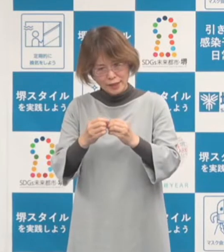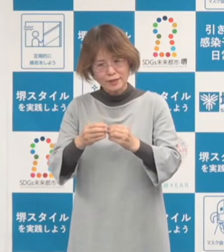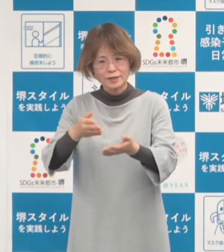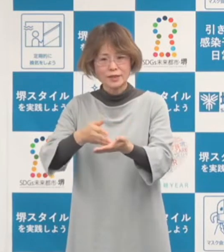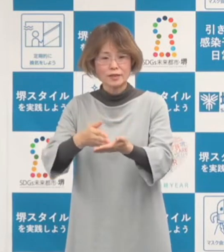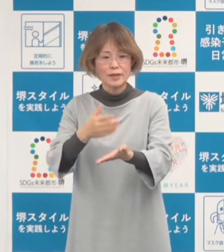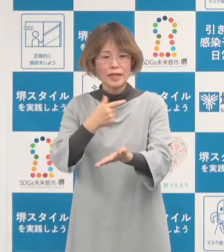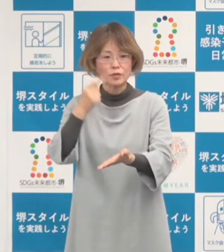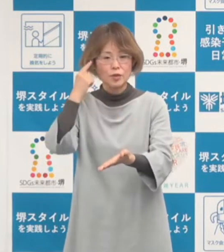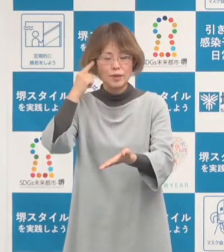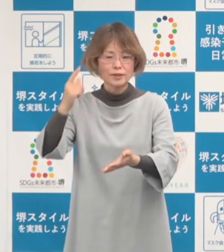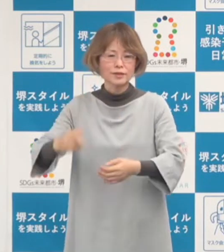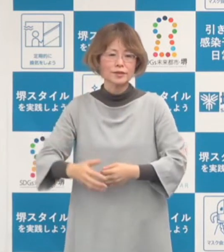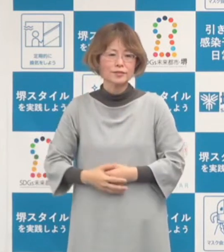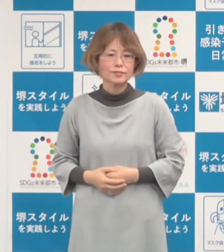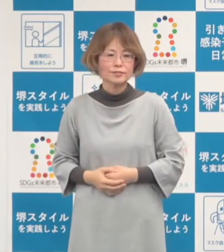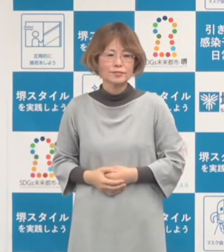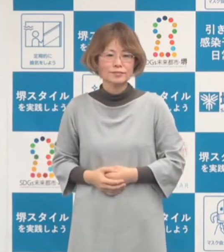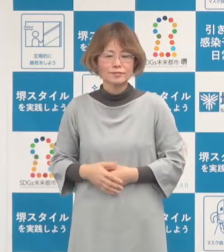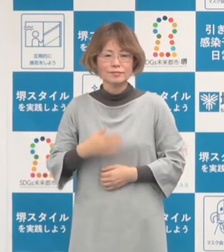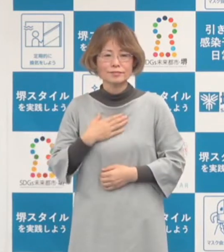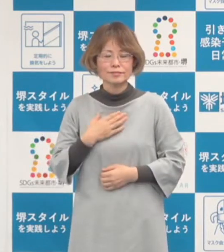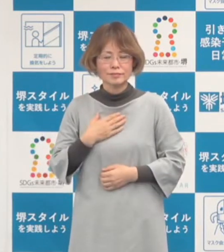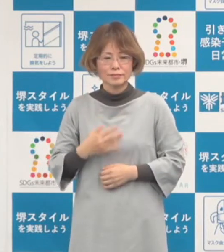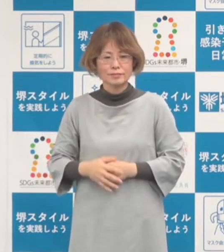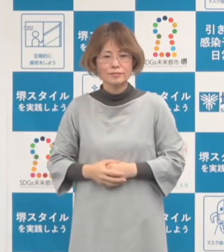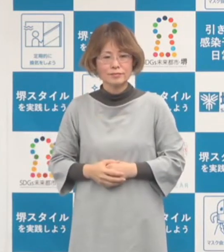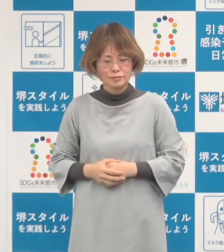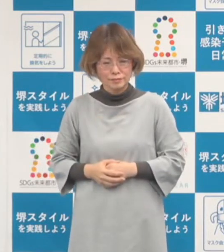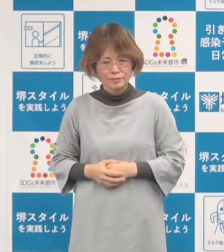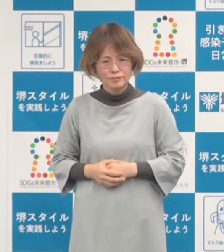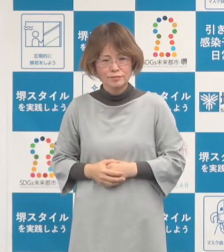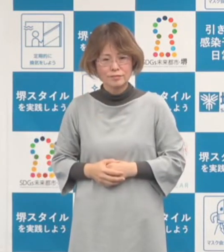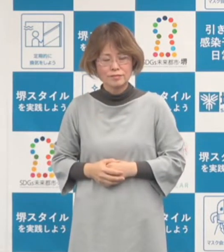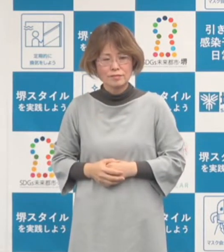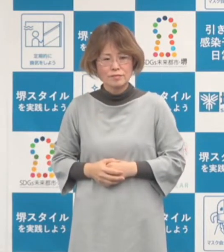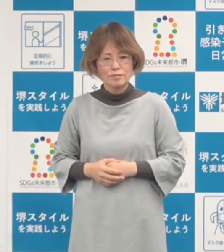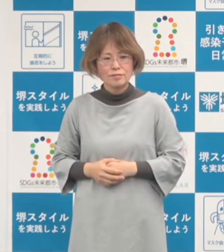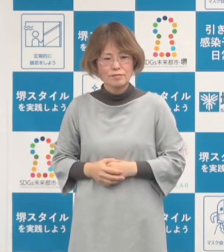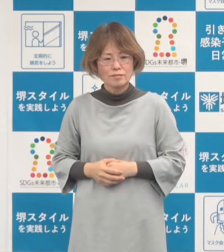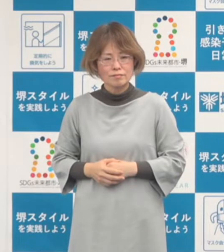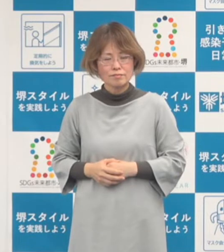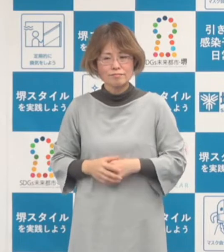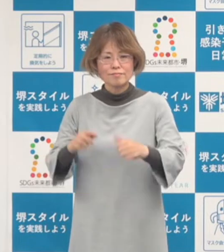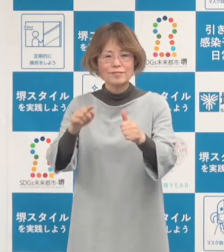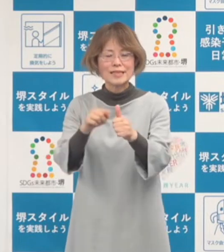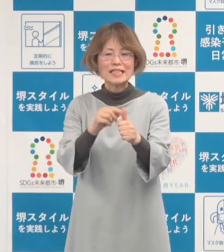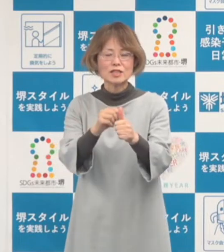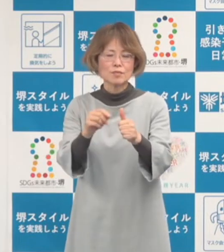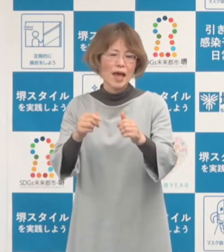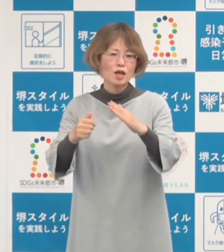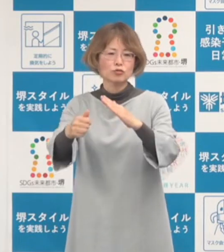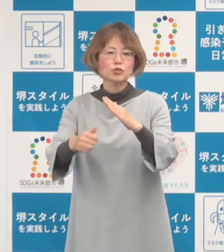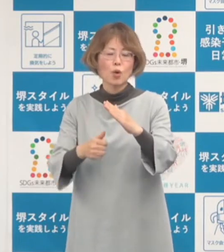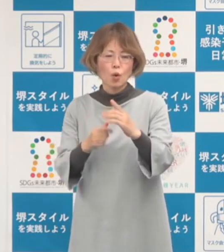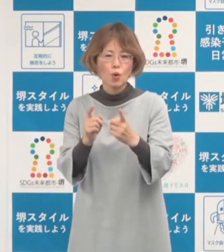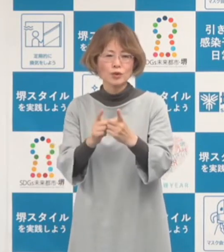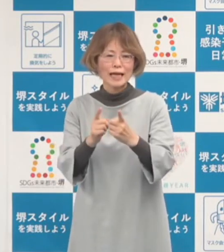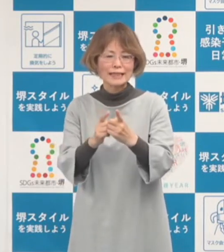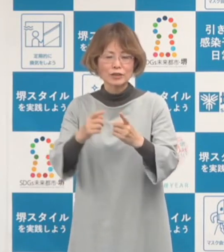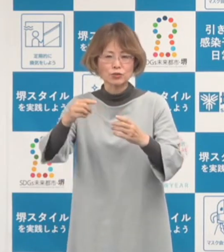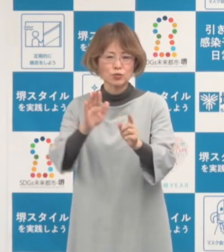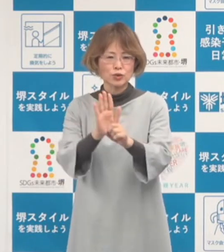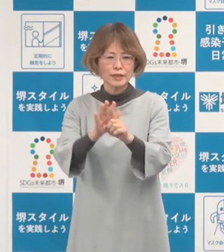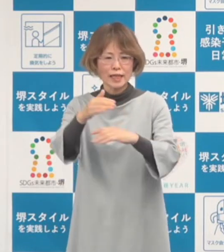。 わかりました。すみません、いじめ不登校対策支援室についてなんですけれども、